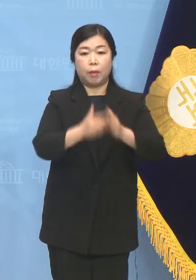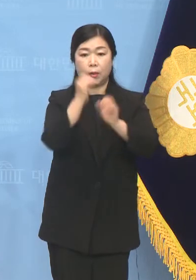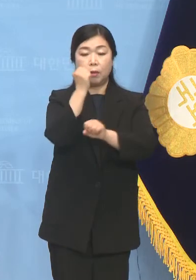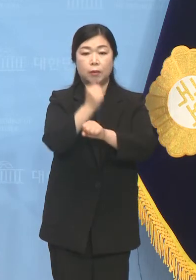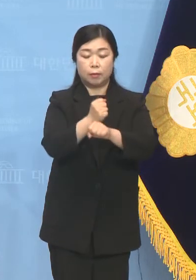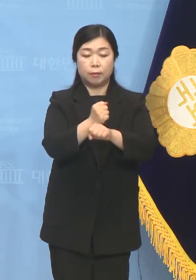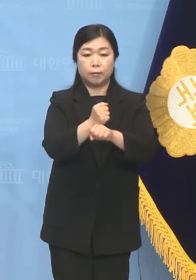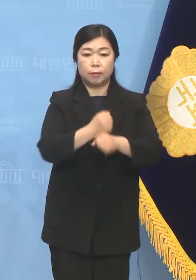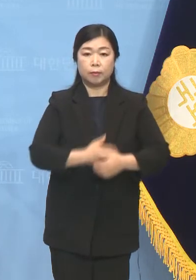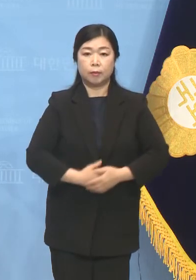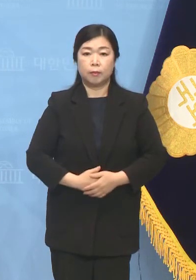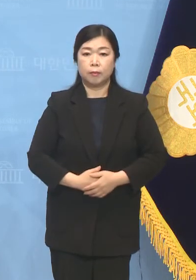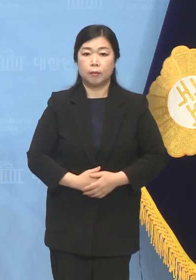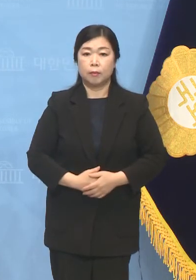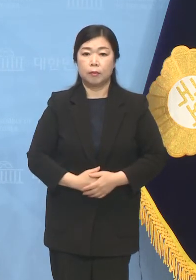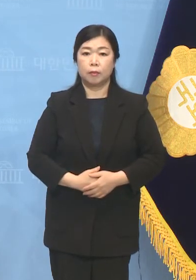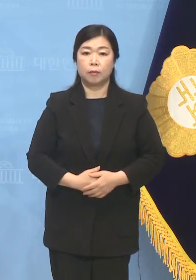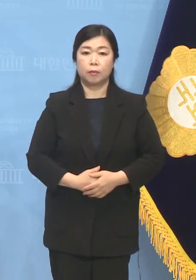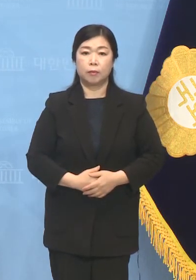하고 있습니다.